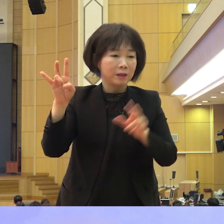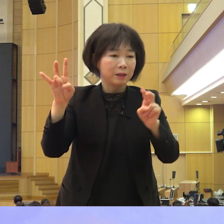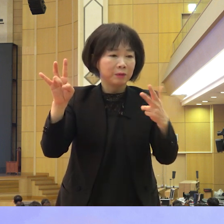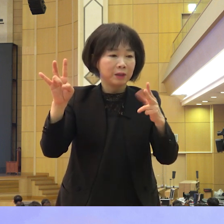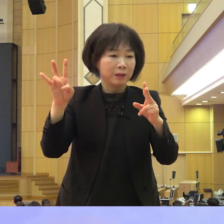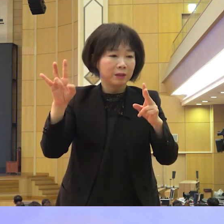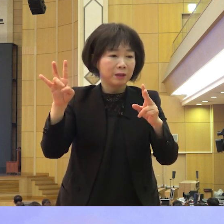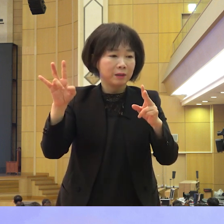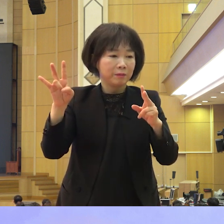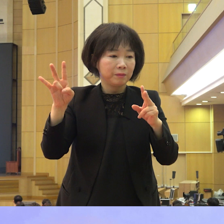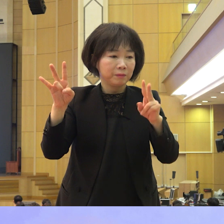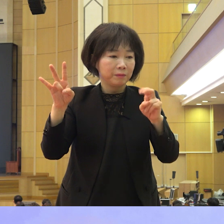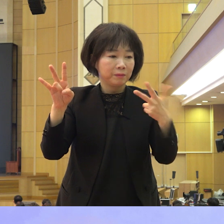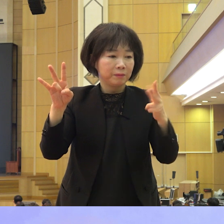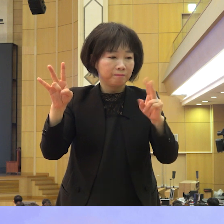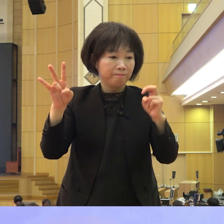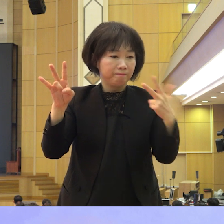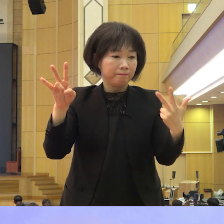27절부터 보겠습니다.